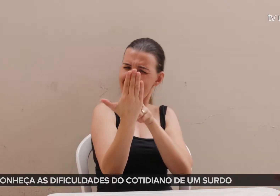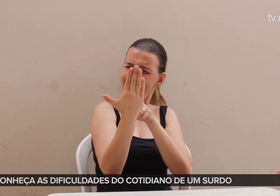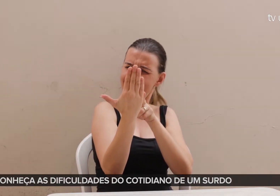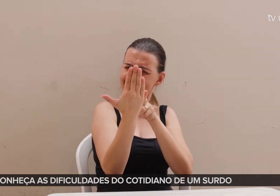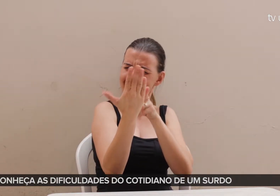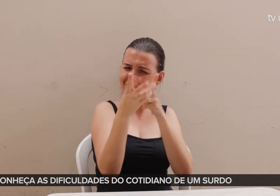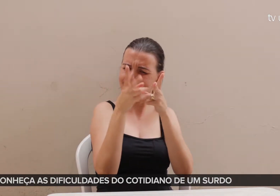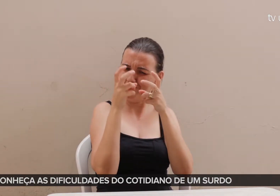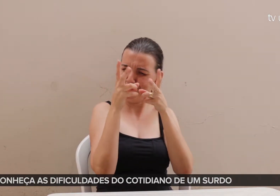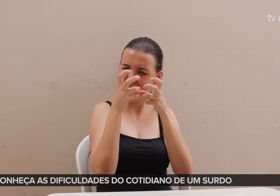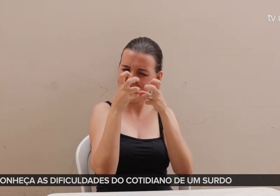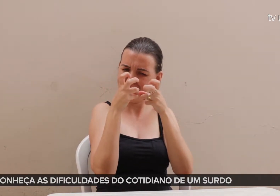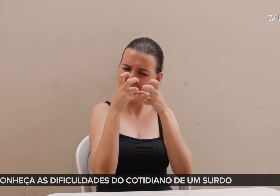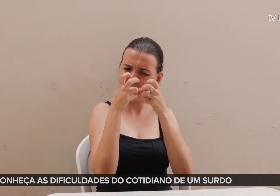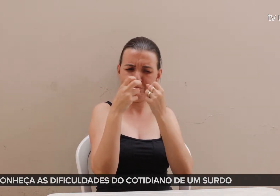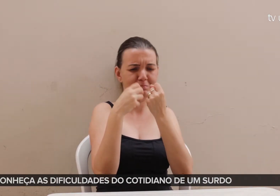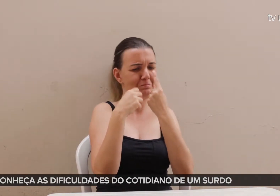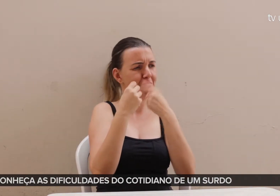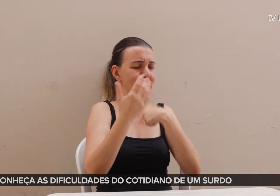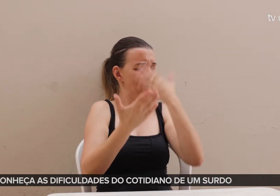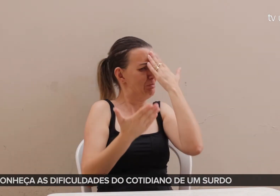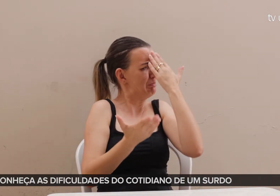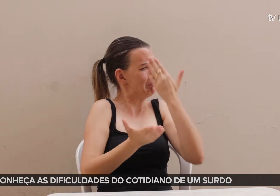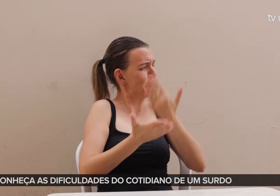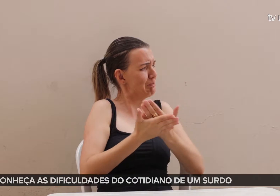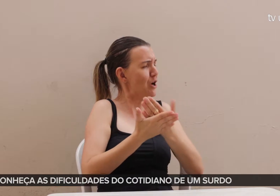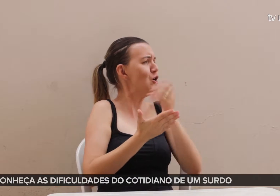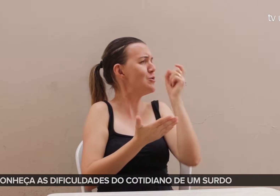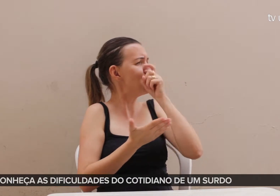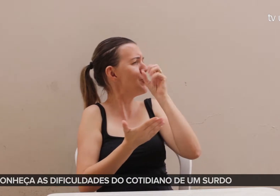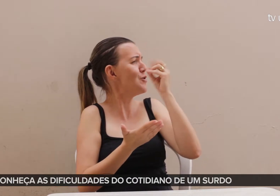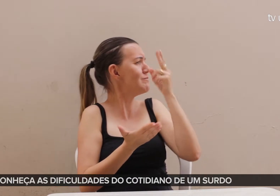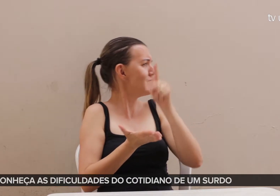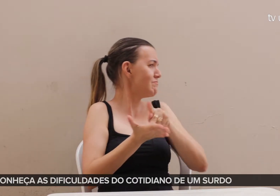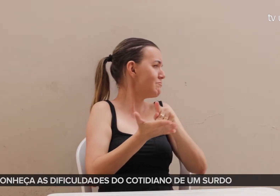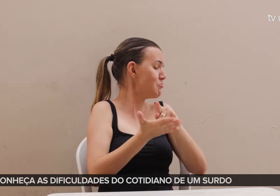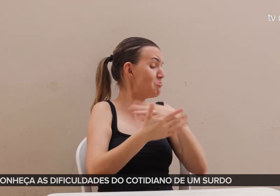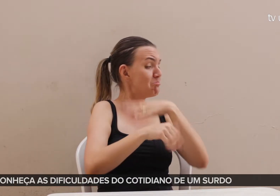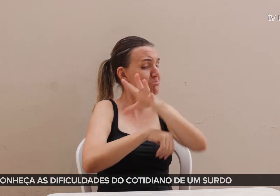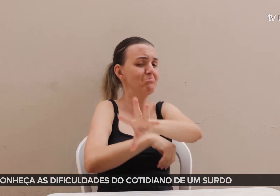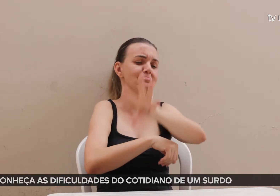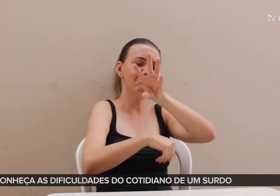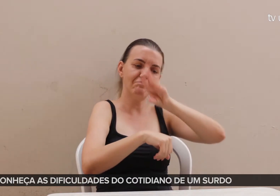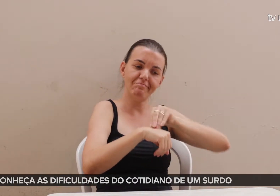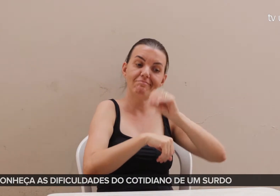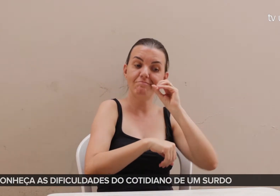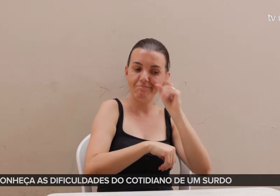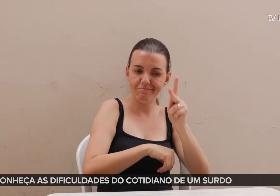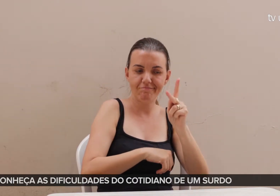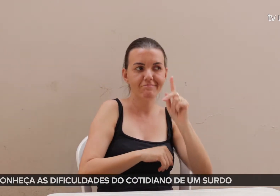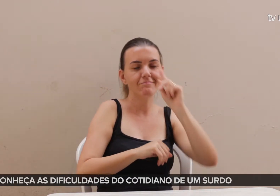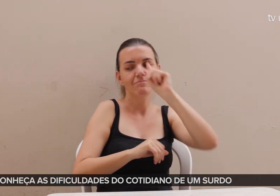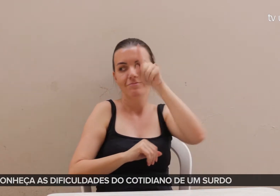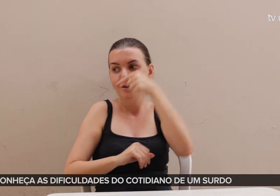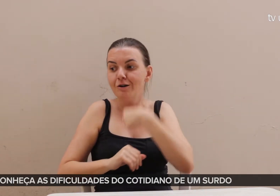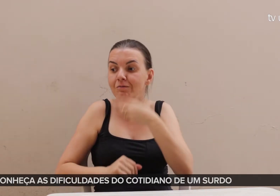tinha um cachorro. E eu fiquei, será que é verdade? Mentira? Eu guardei